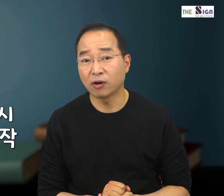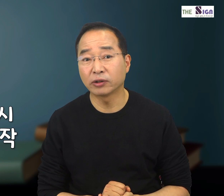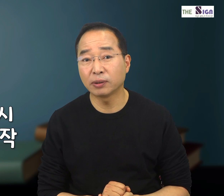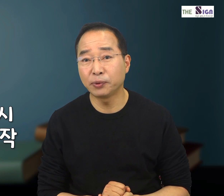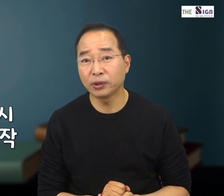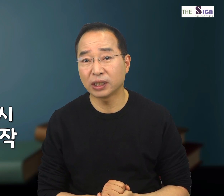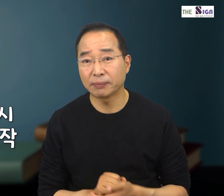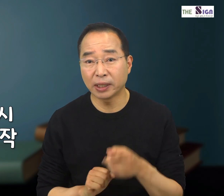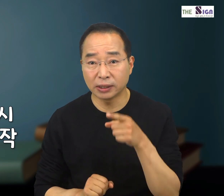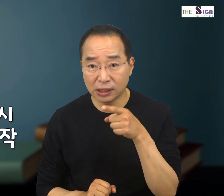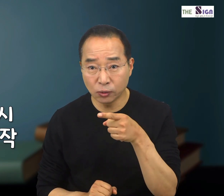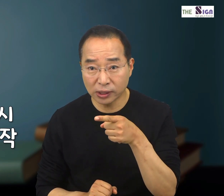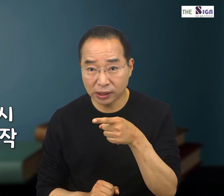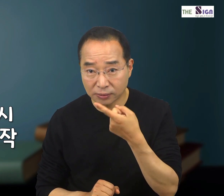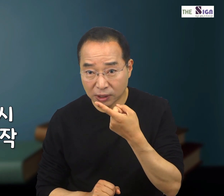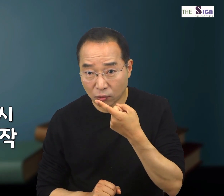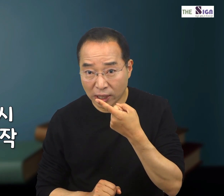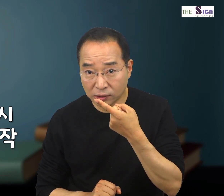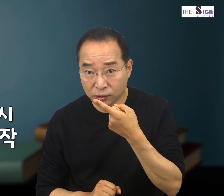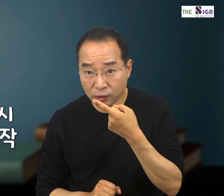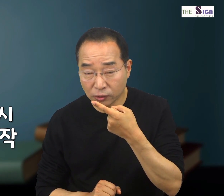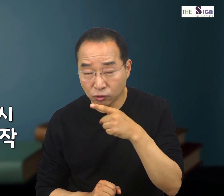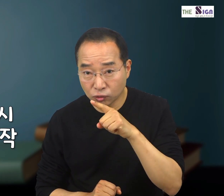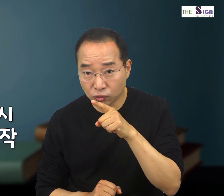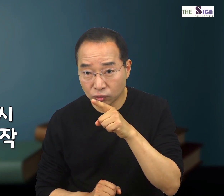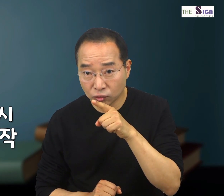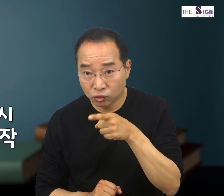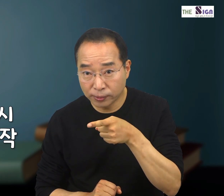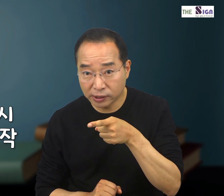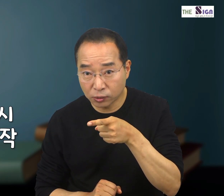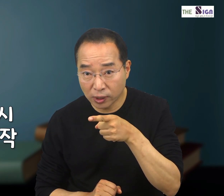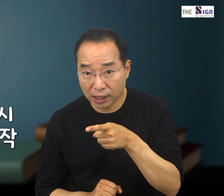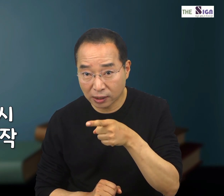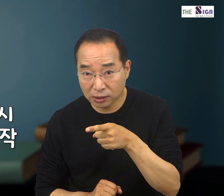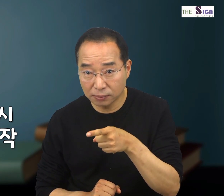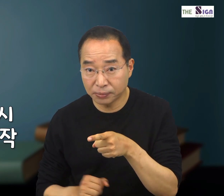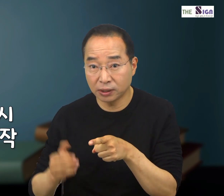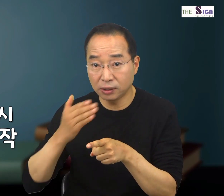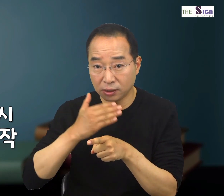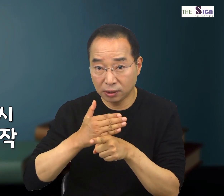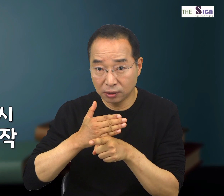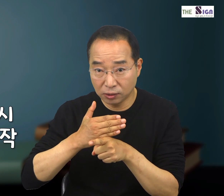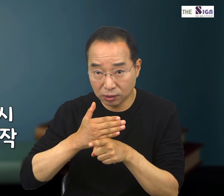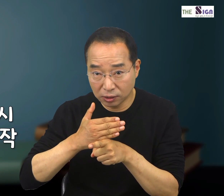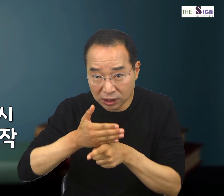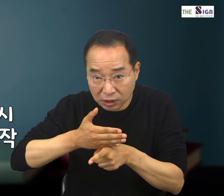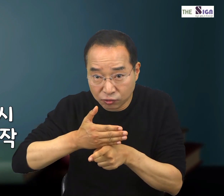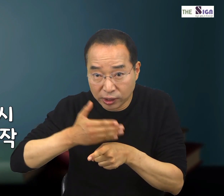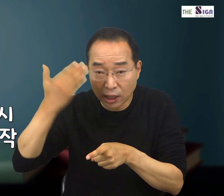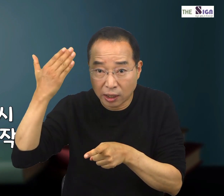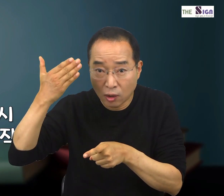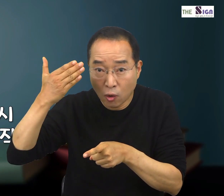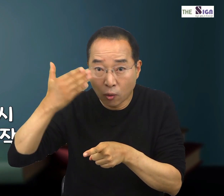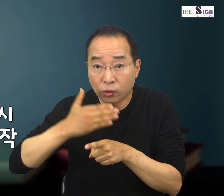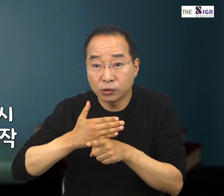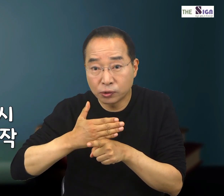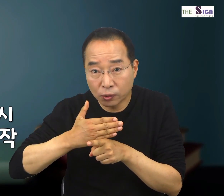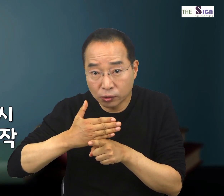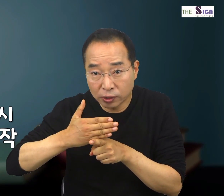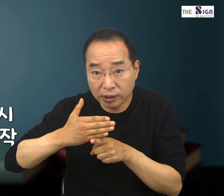어떤 표현이냐면 이 동작이 있습니다. 왼손 두 번째 손가락을 핀 그 위에 오른손으로 이렇게